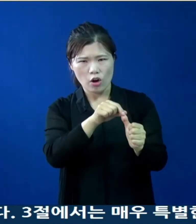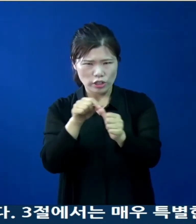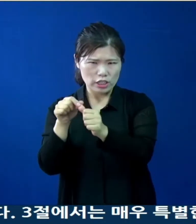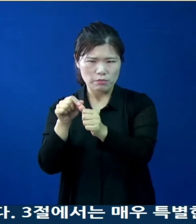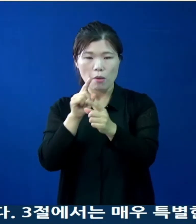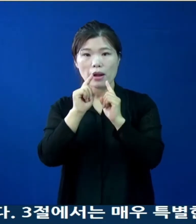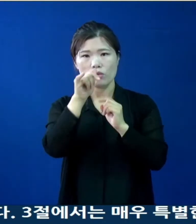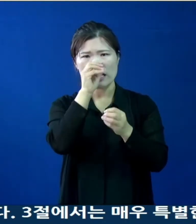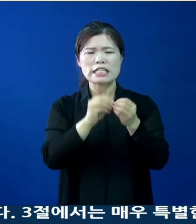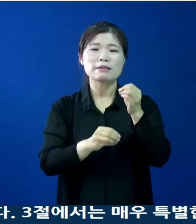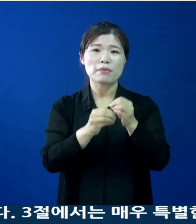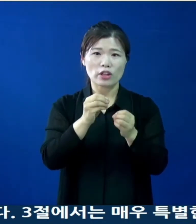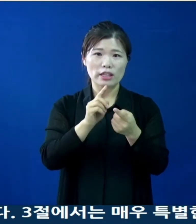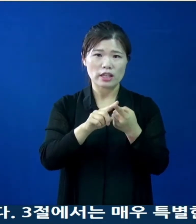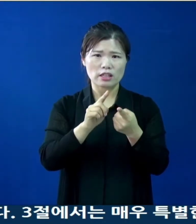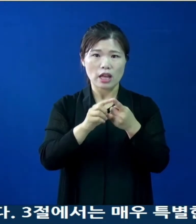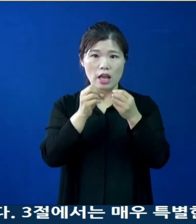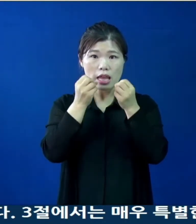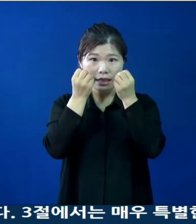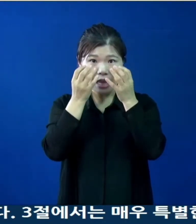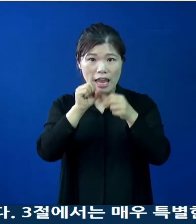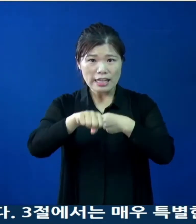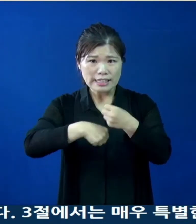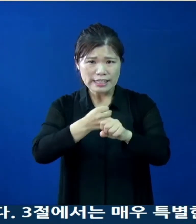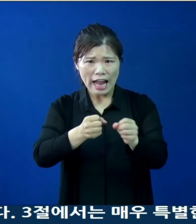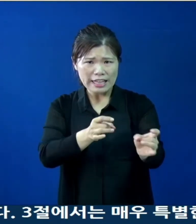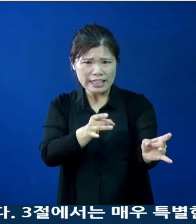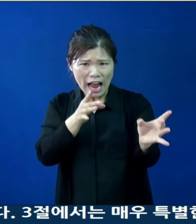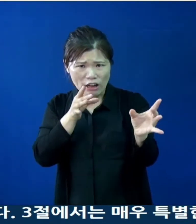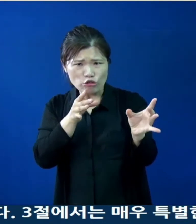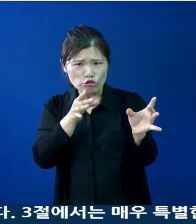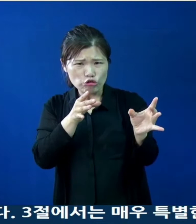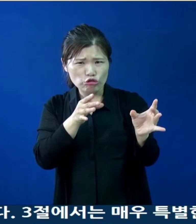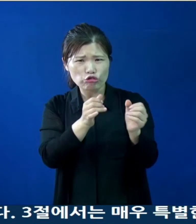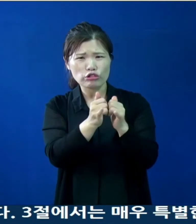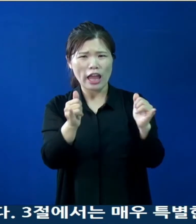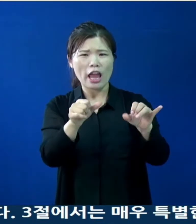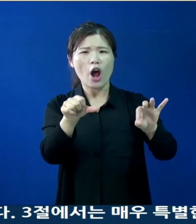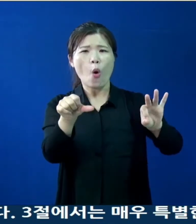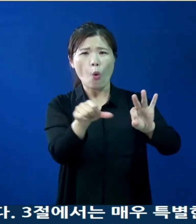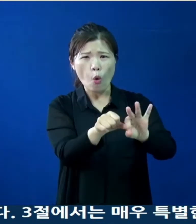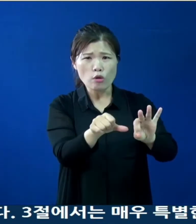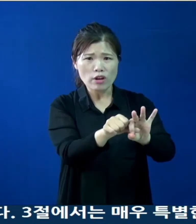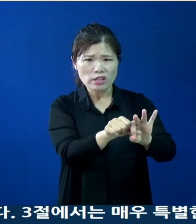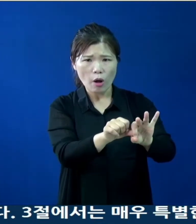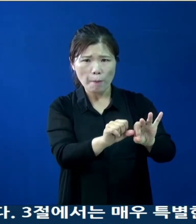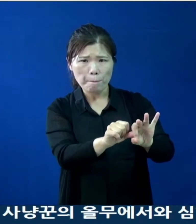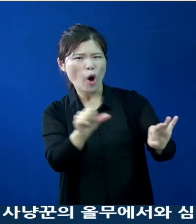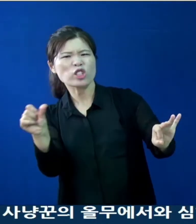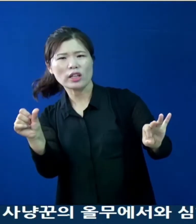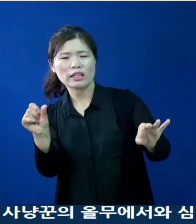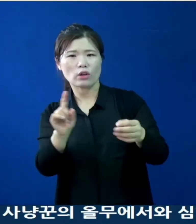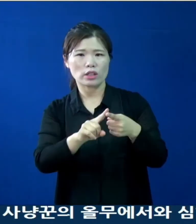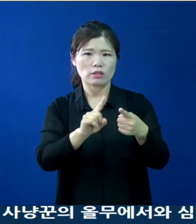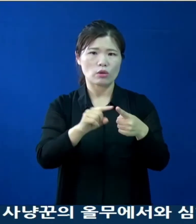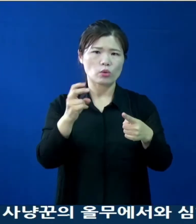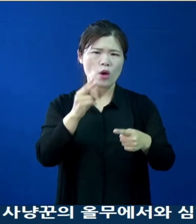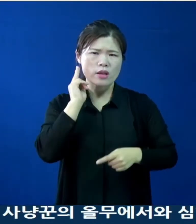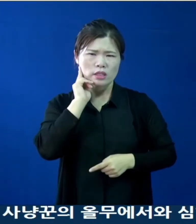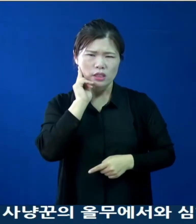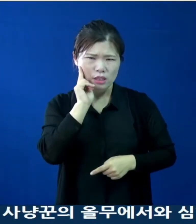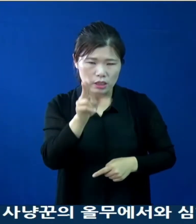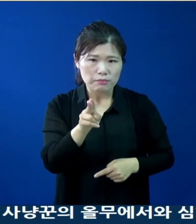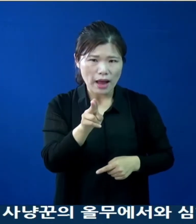보호를 새 사냥꾼의 올무에서 벗어나는 것, 그리고 심한 전염병 중에도 안전한 것,